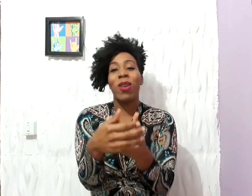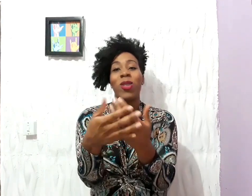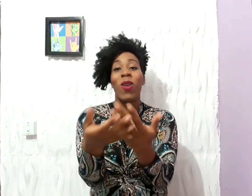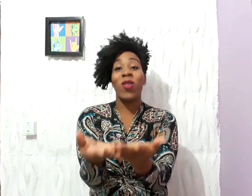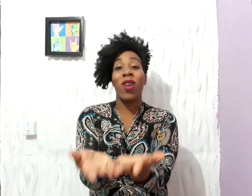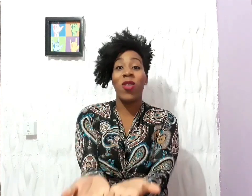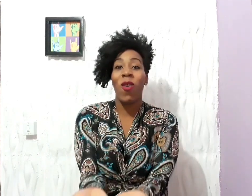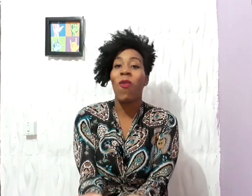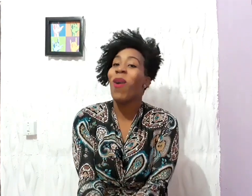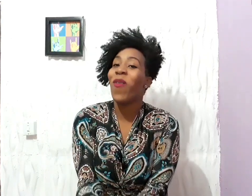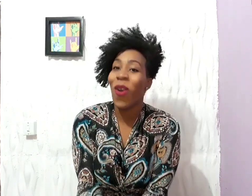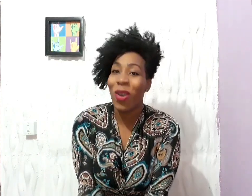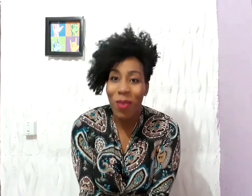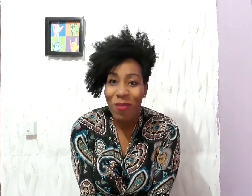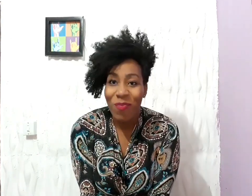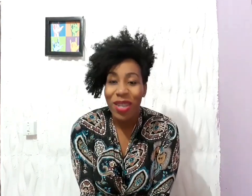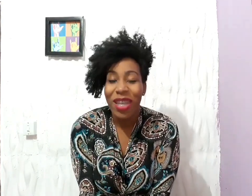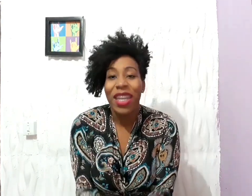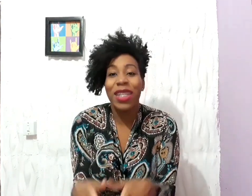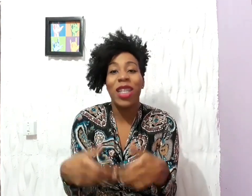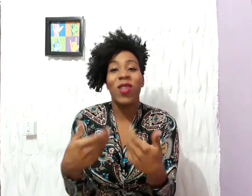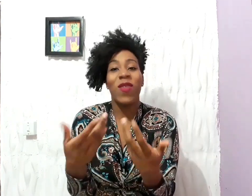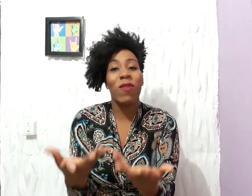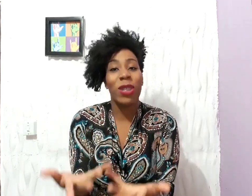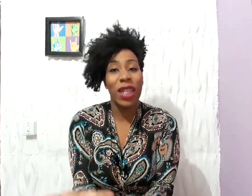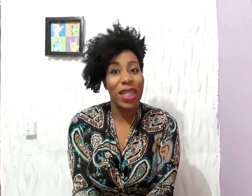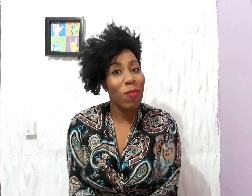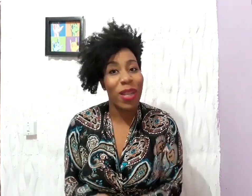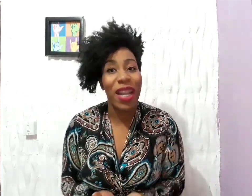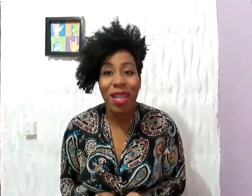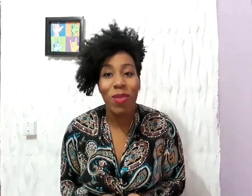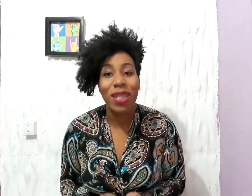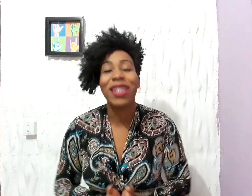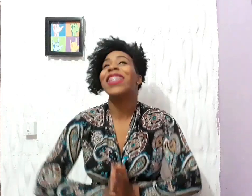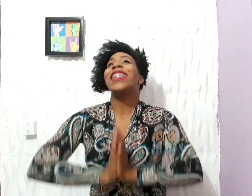que estou ajudando de alguma forma, incentivando vocês a aprender Libras.